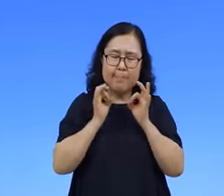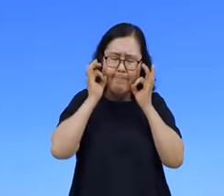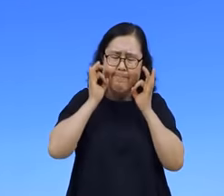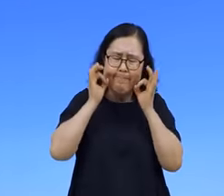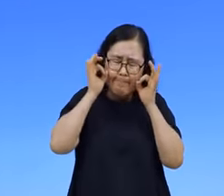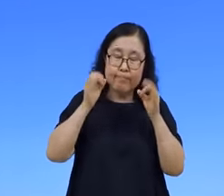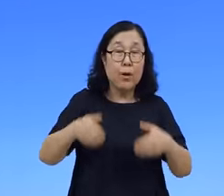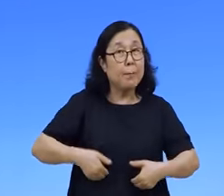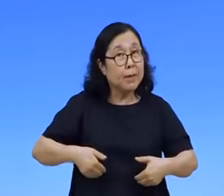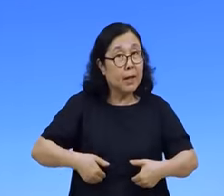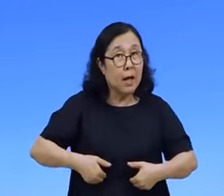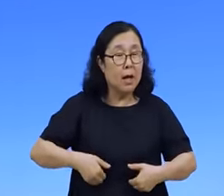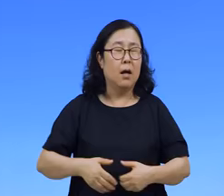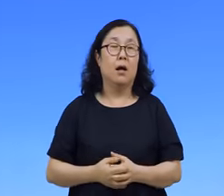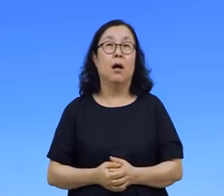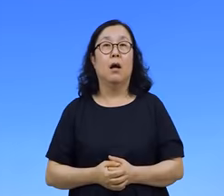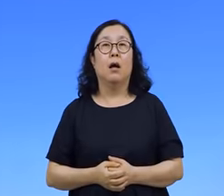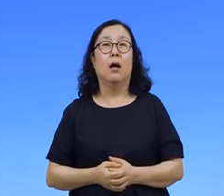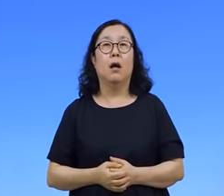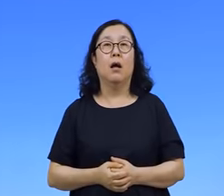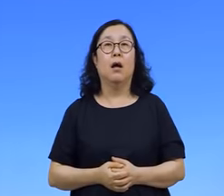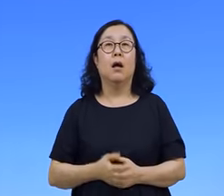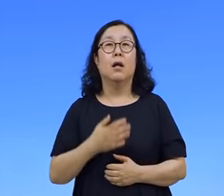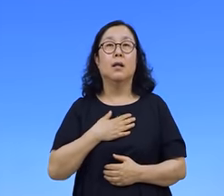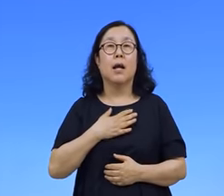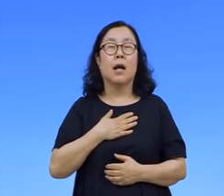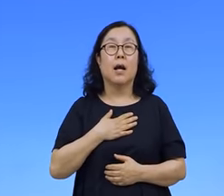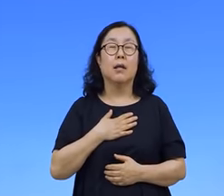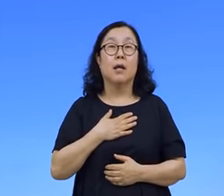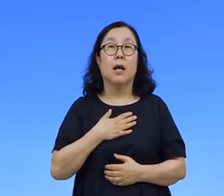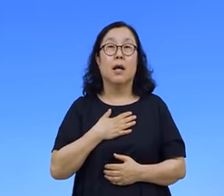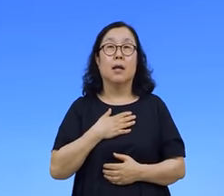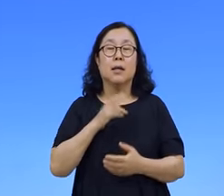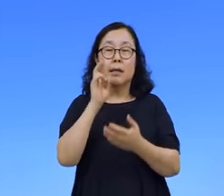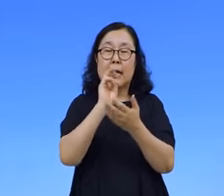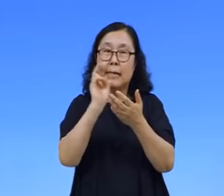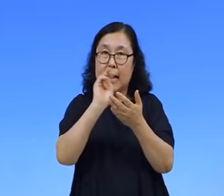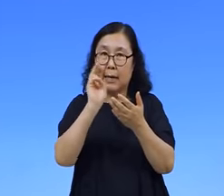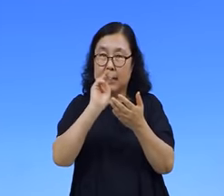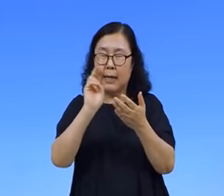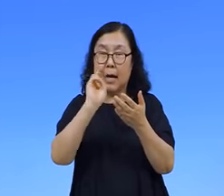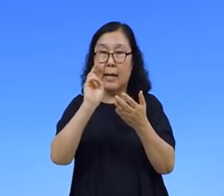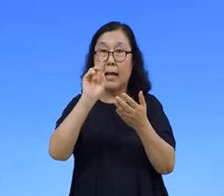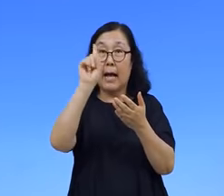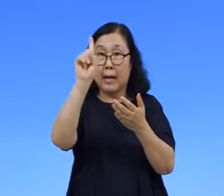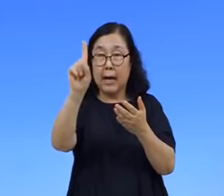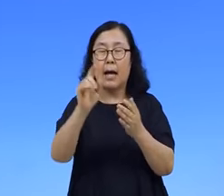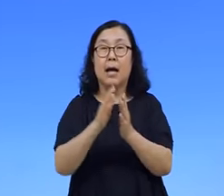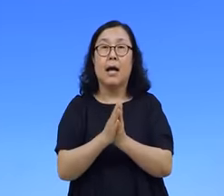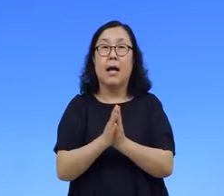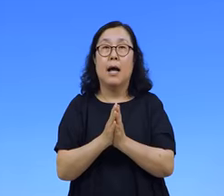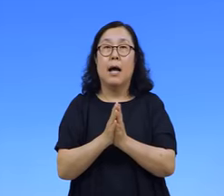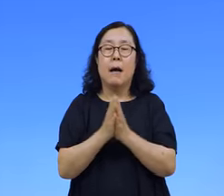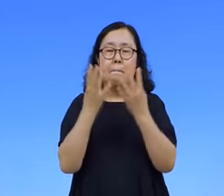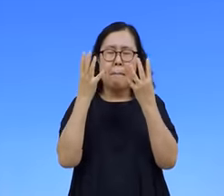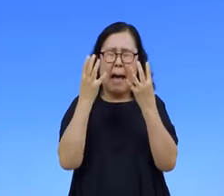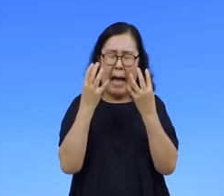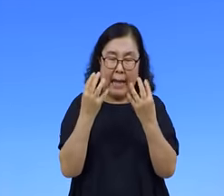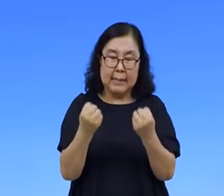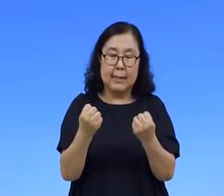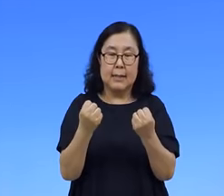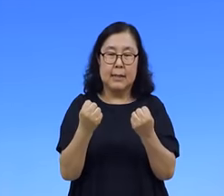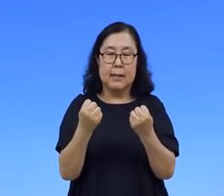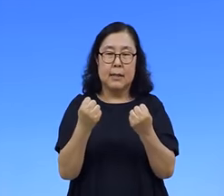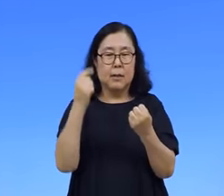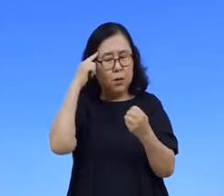노력해야 되겠습니까? 그래서 제가 참 이 찬양이 이런 여러 분석들을 참 다 종합해서 우리가 추구해야